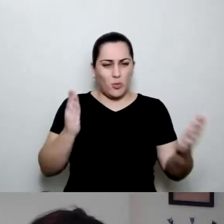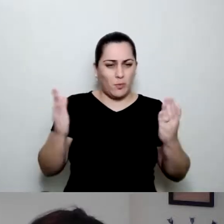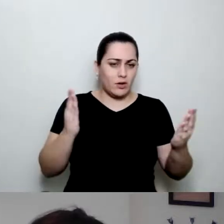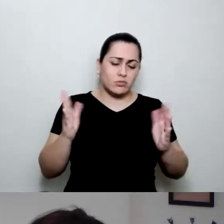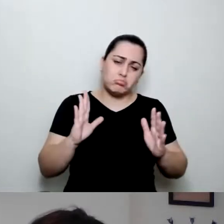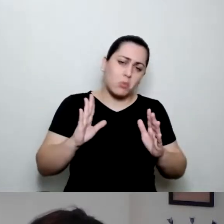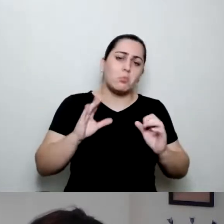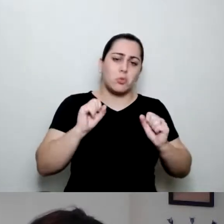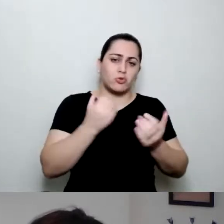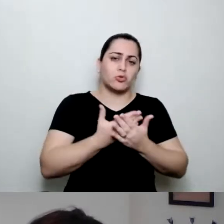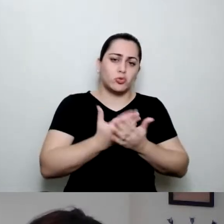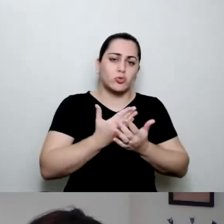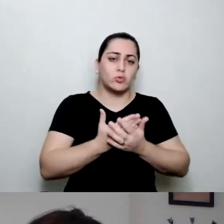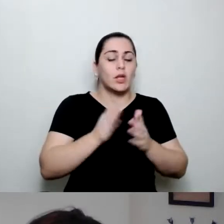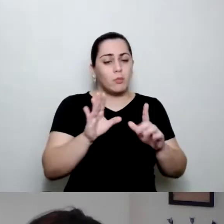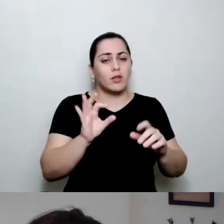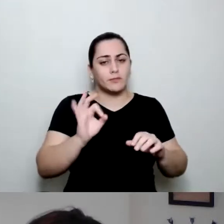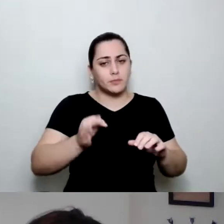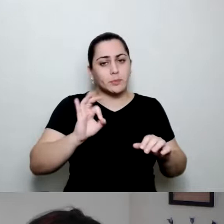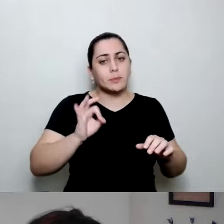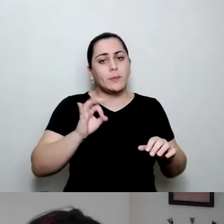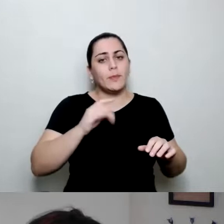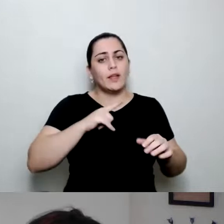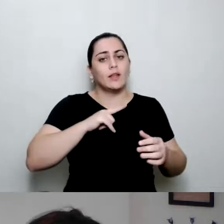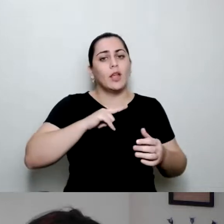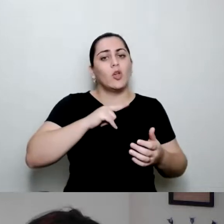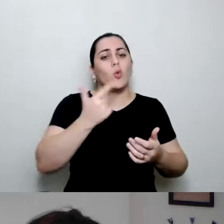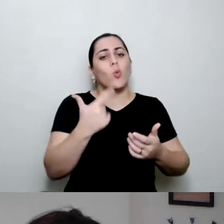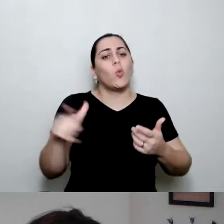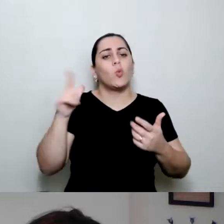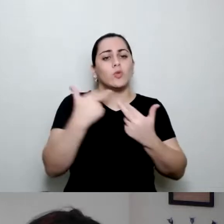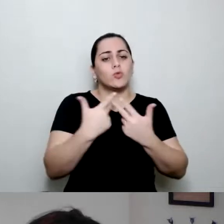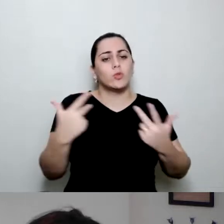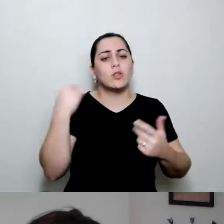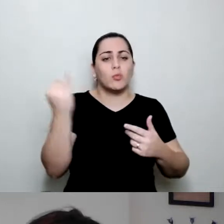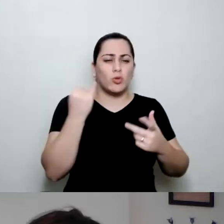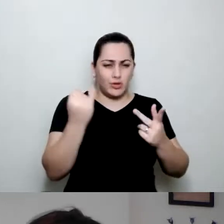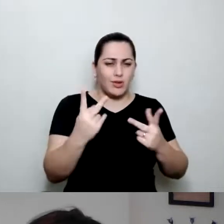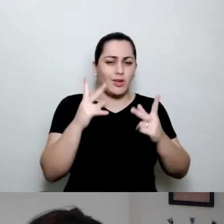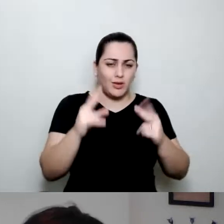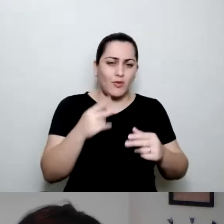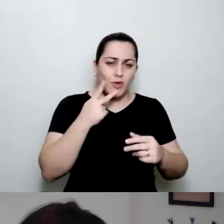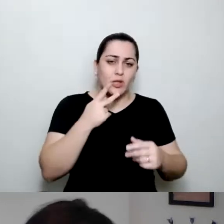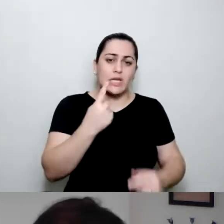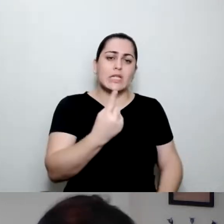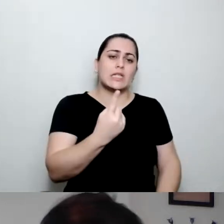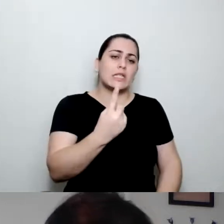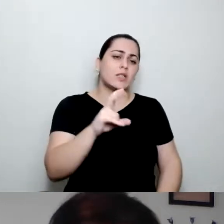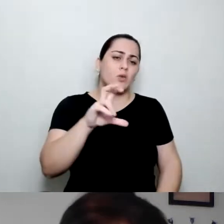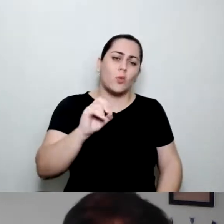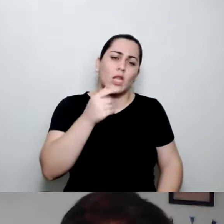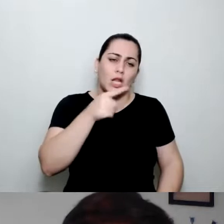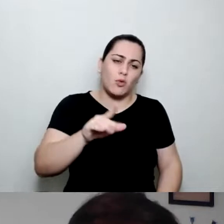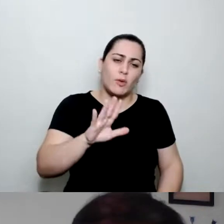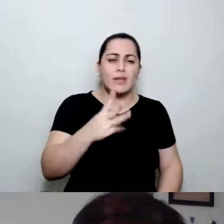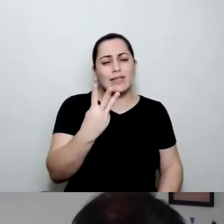um estudo, mas realmente aí eu diria que tem outras coisas que são mais importantes para se fazer, como a Ana falou, né? Temos 150 línguas, e eu acho que atualmente umas